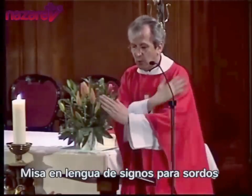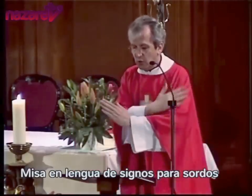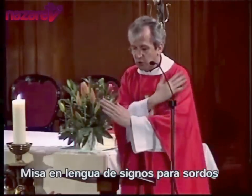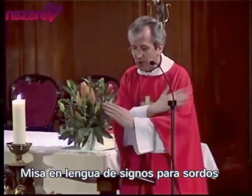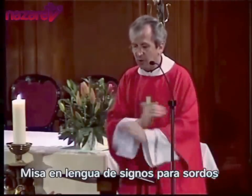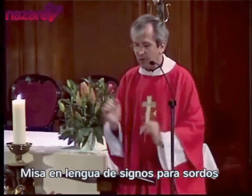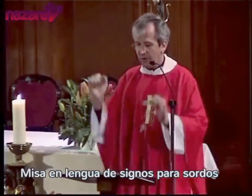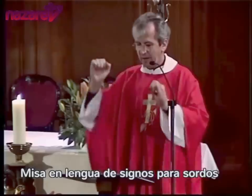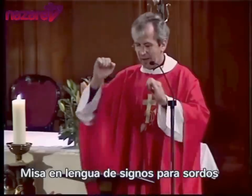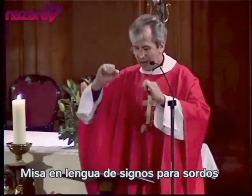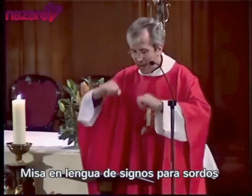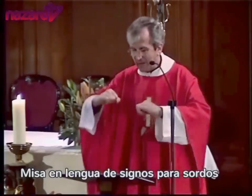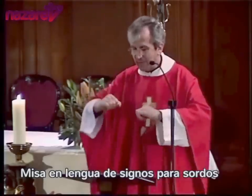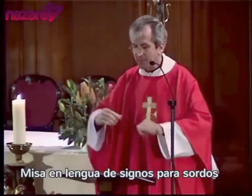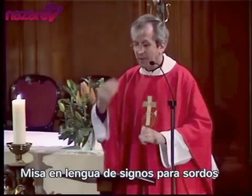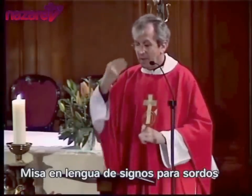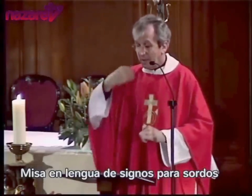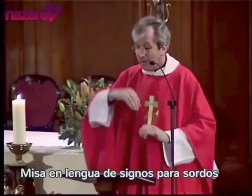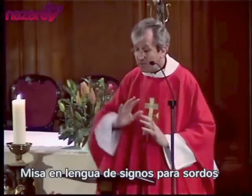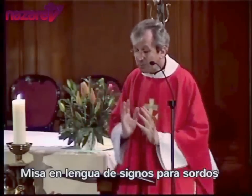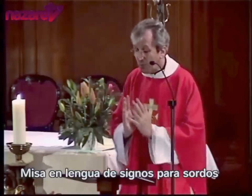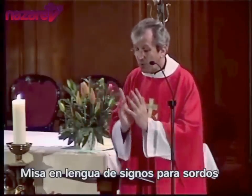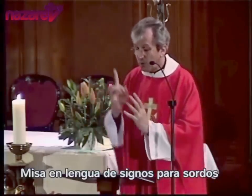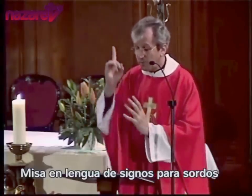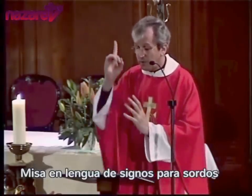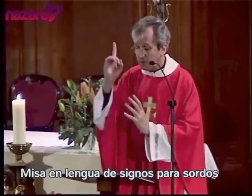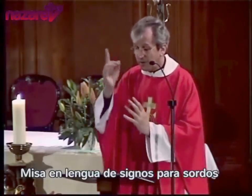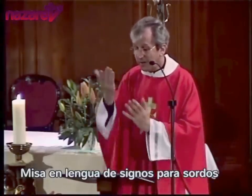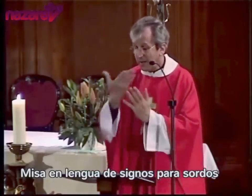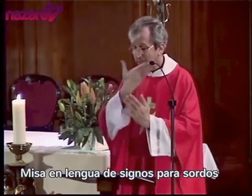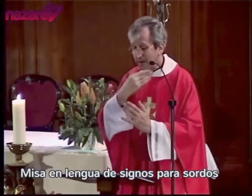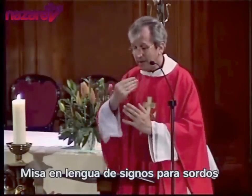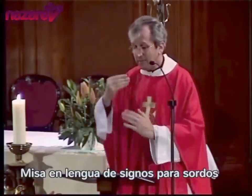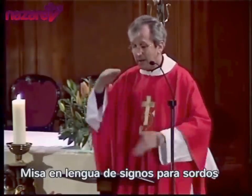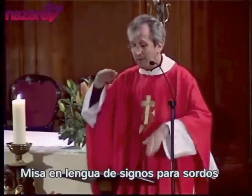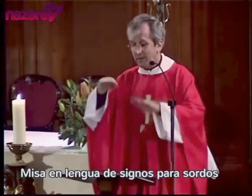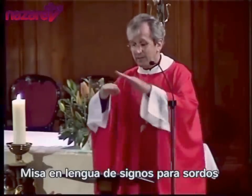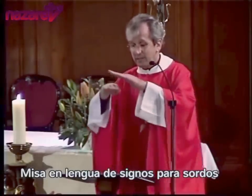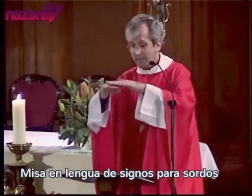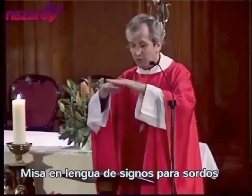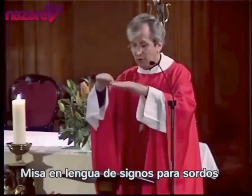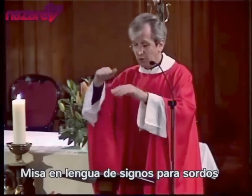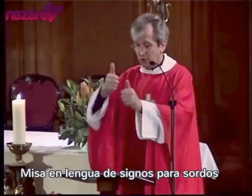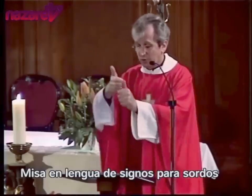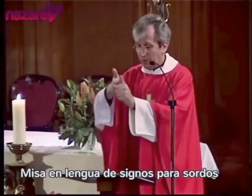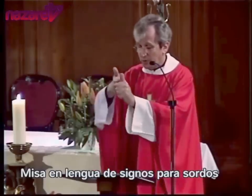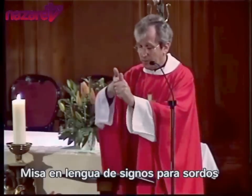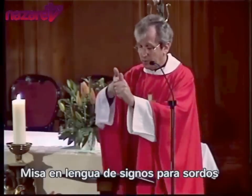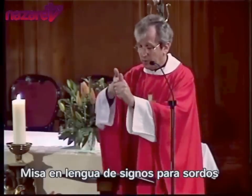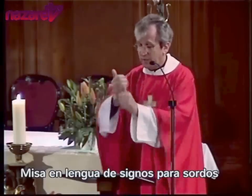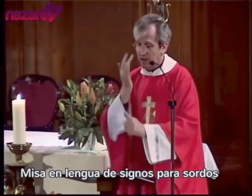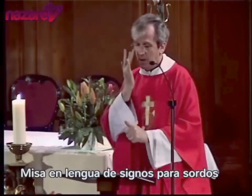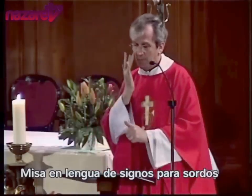Espíritu Consolador. Amén. Amén. Que el mismo fuego divino, que de manera admirable se posó sobre